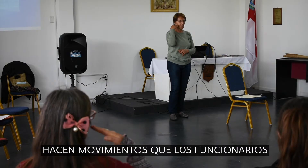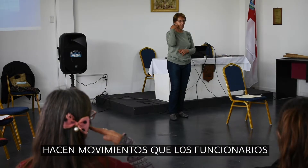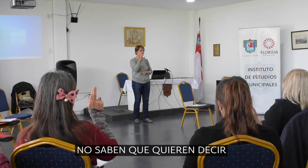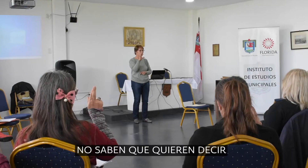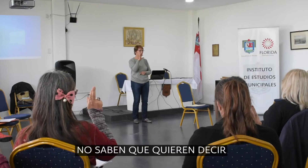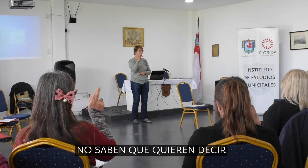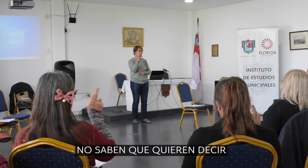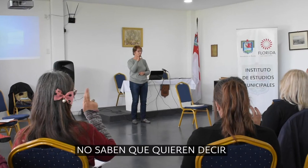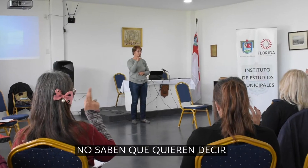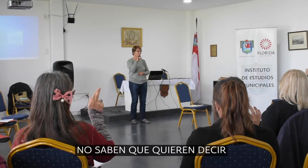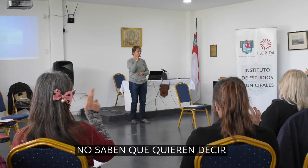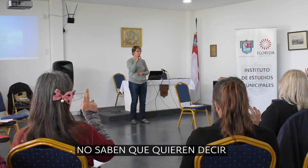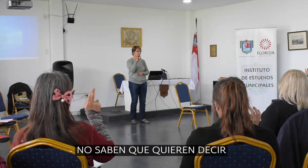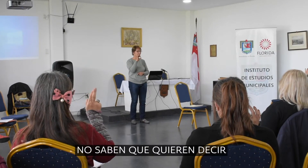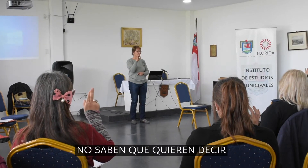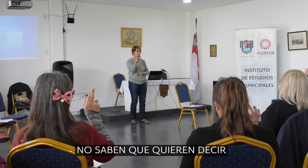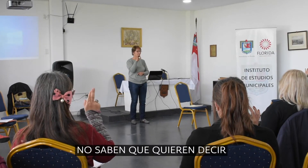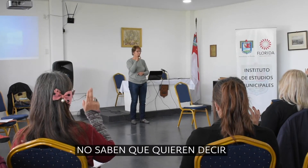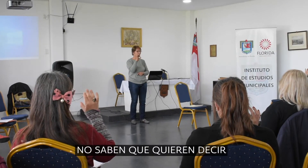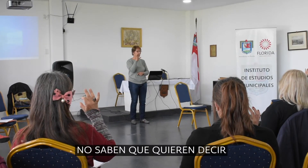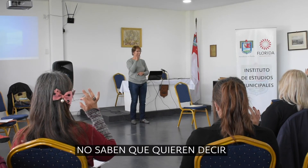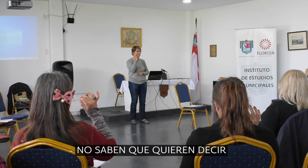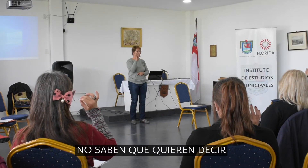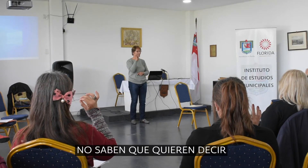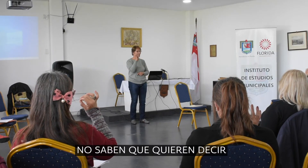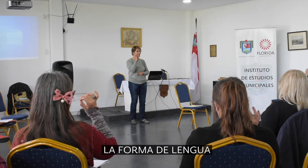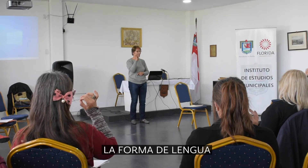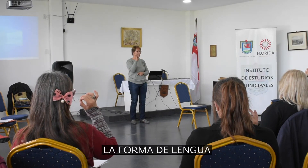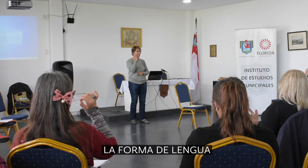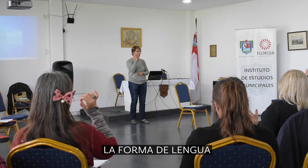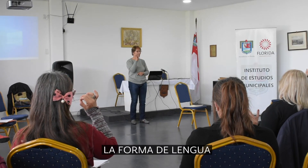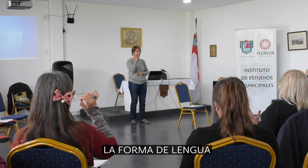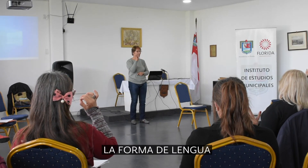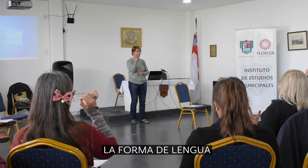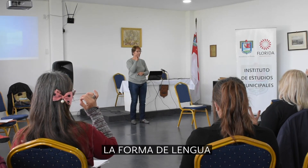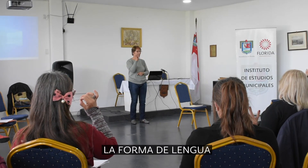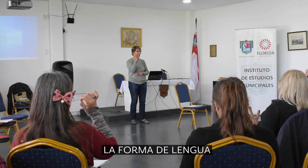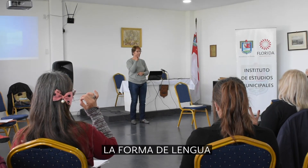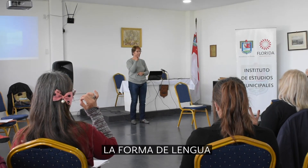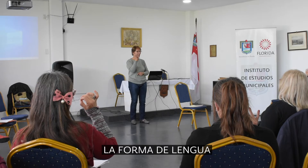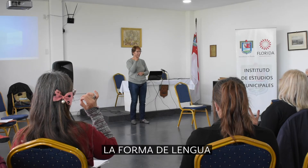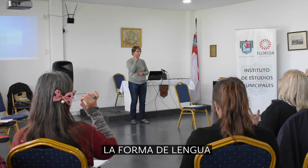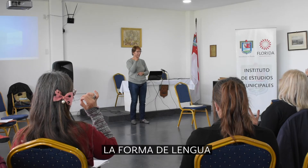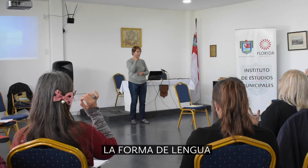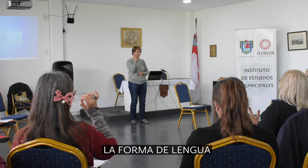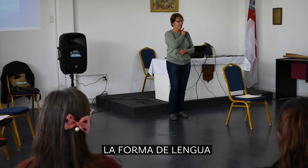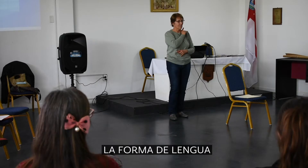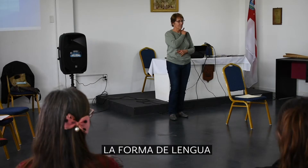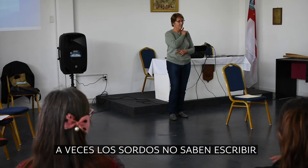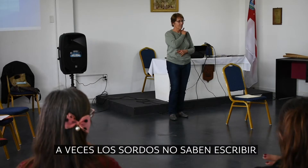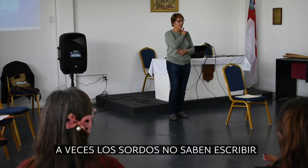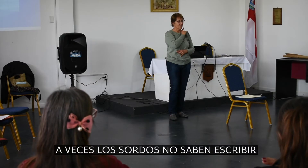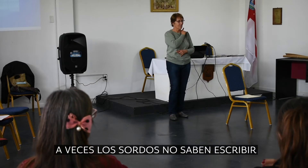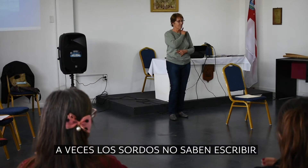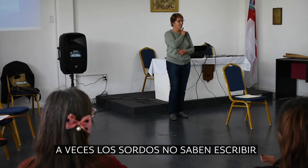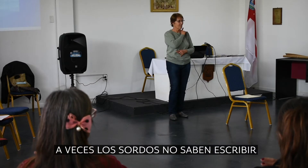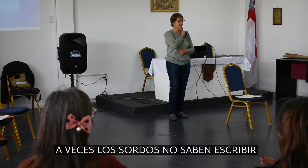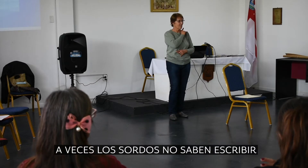no saben qué quieren decir la forma de lengua, entonces a veces no saben escribir,